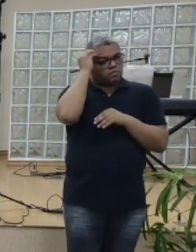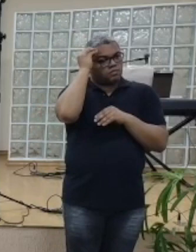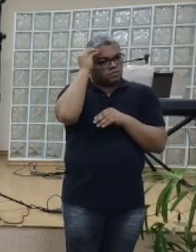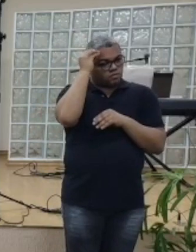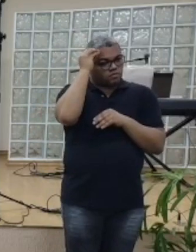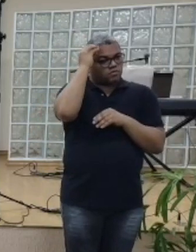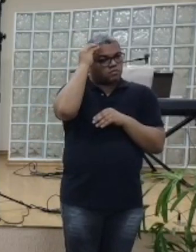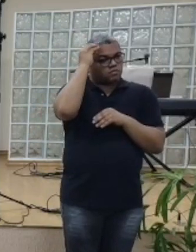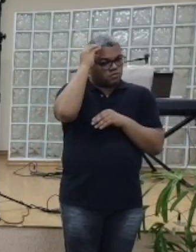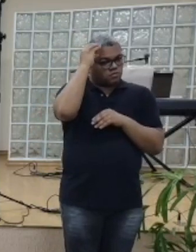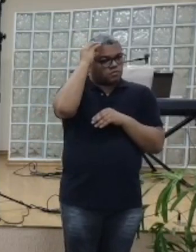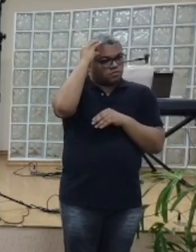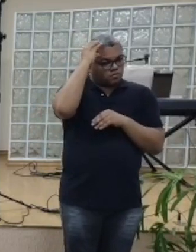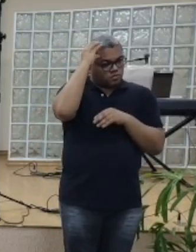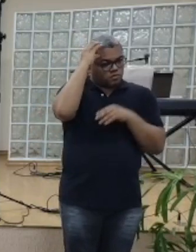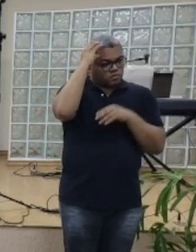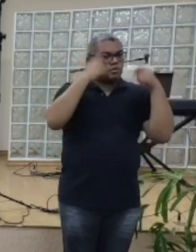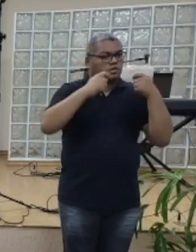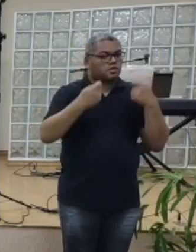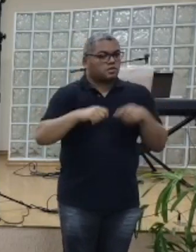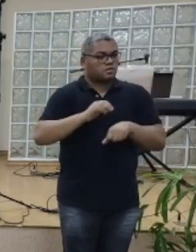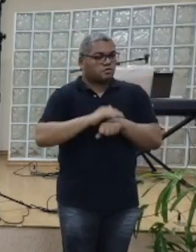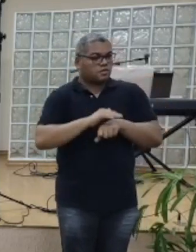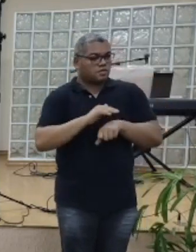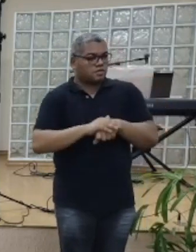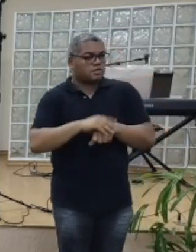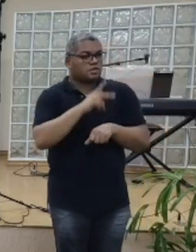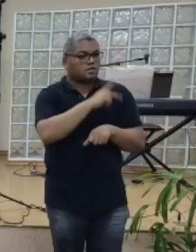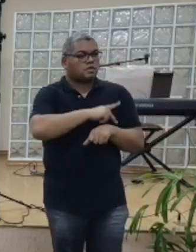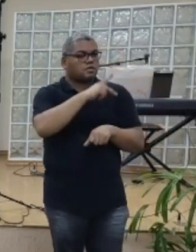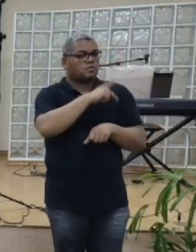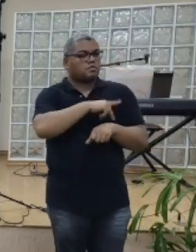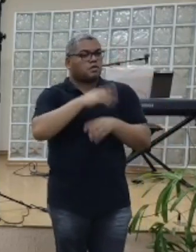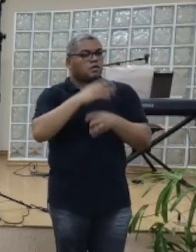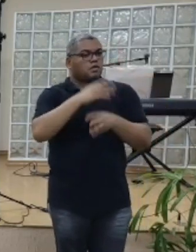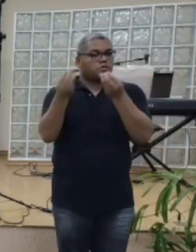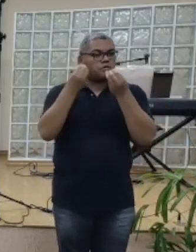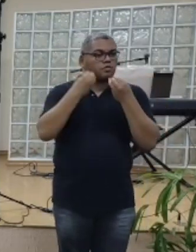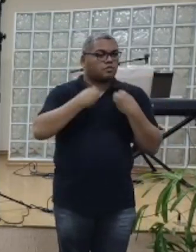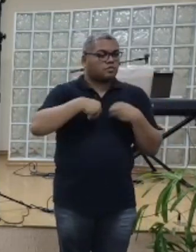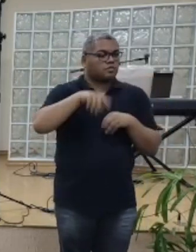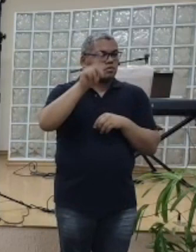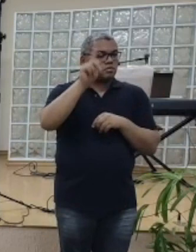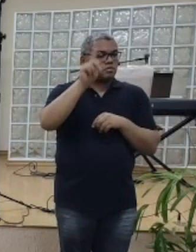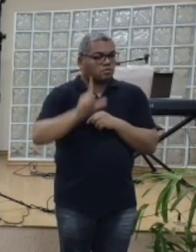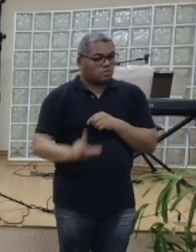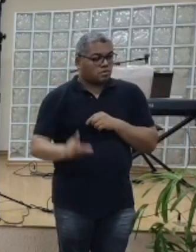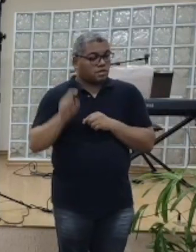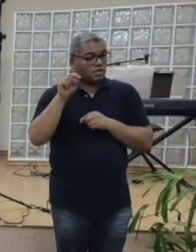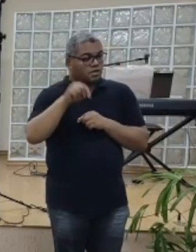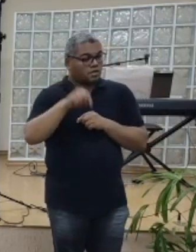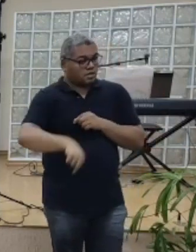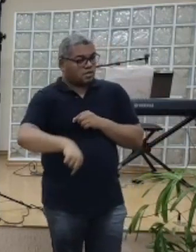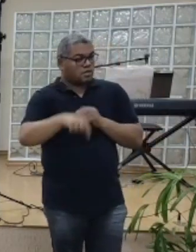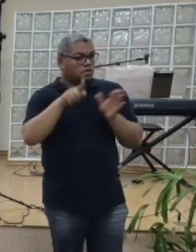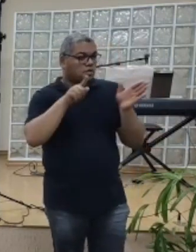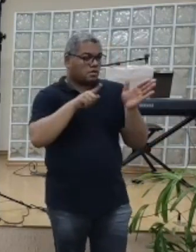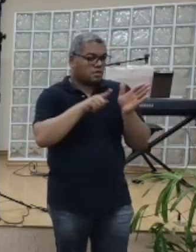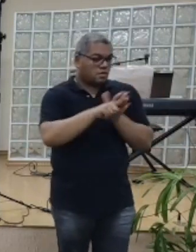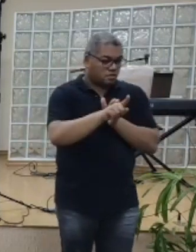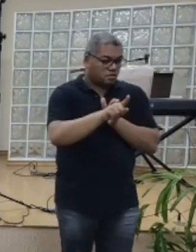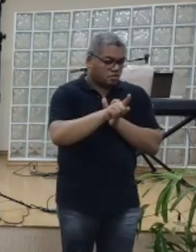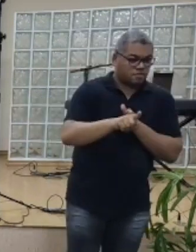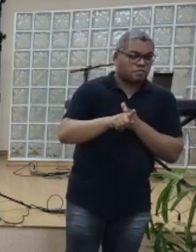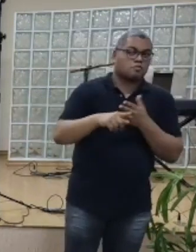Paulo colocou até agora em Gálatas. E essa pergunta eu sei que é legislar em causa